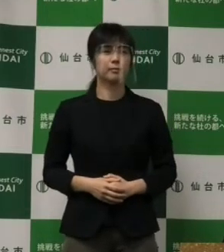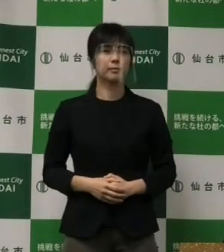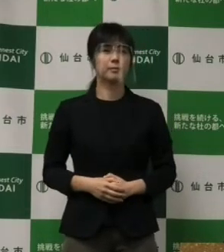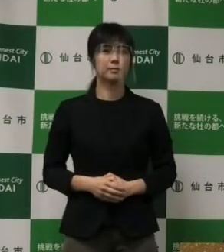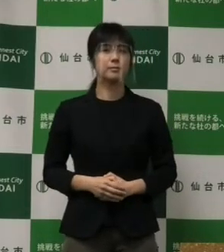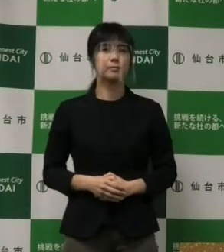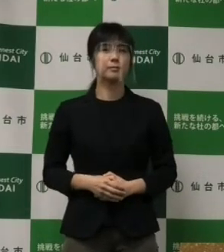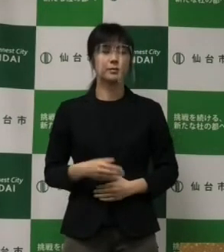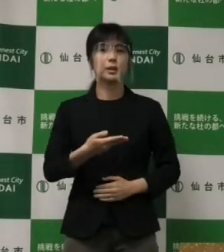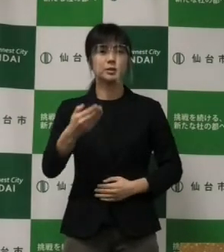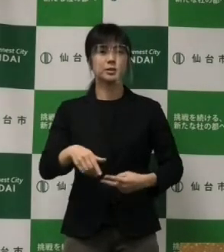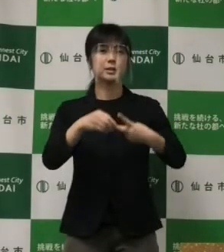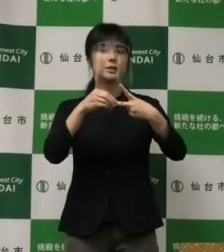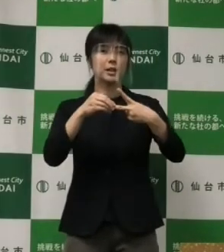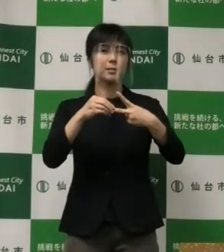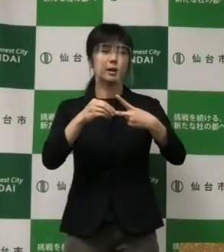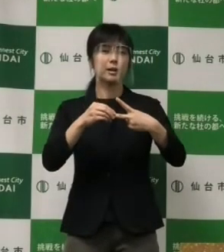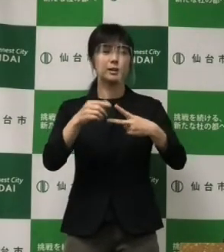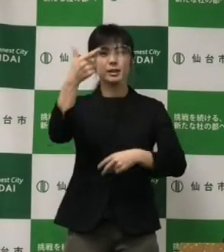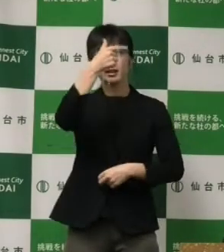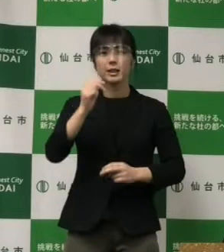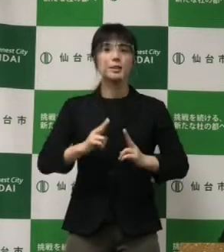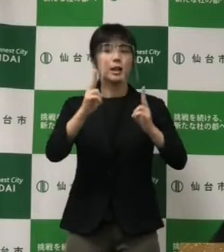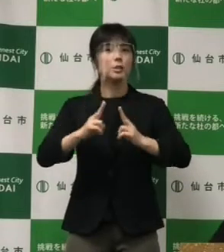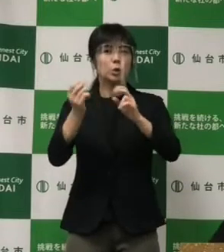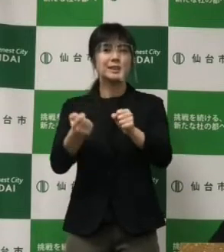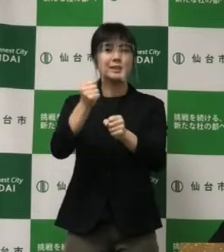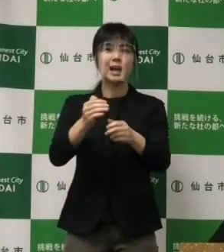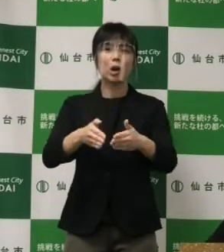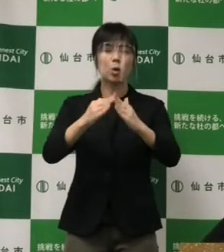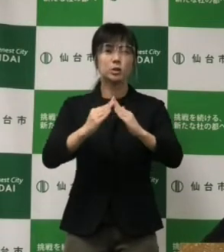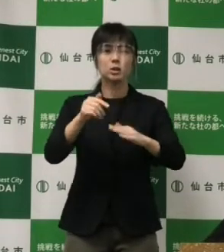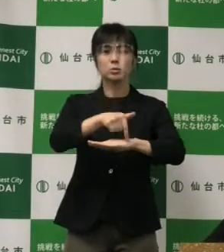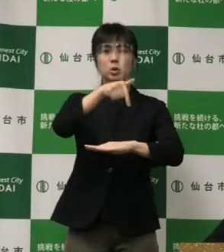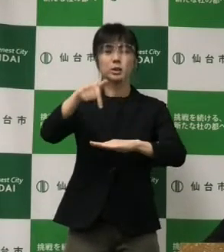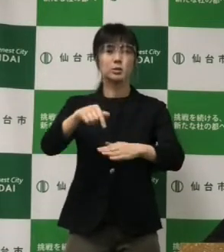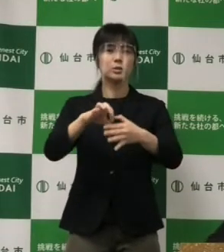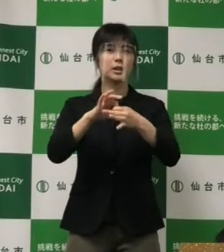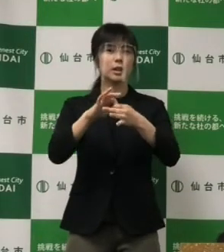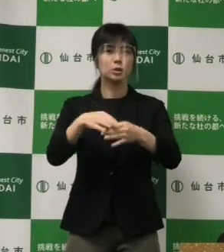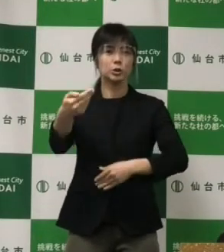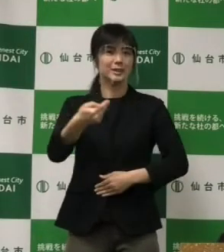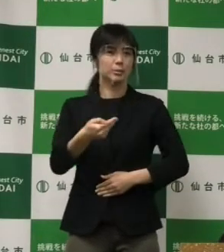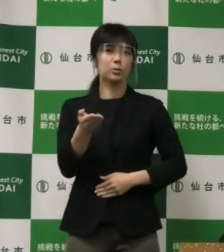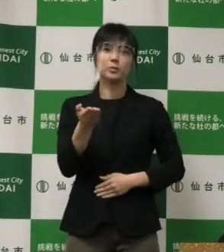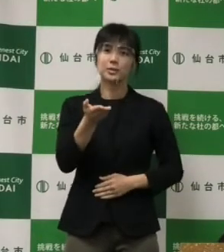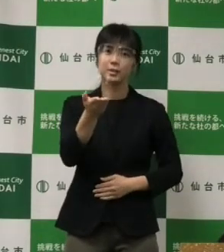それでは2点目の仙台都心再構築プロジェクトによる3棟の高機能種ビルについてご質問をお受けいたします。いかがでしょう